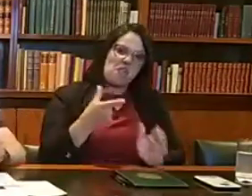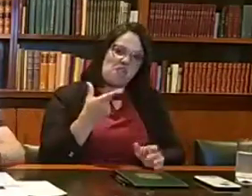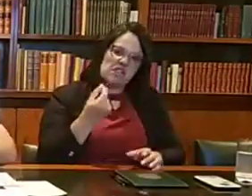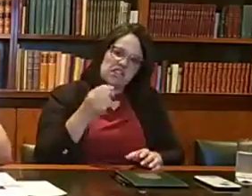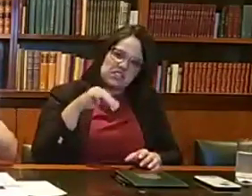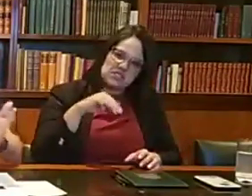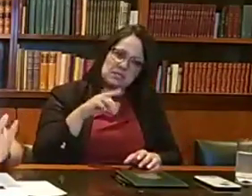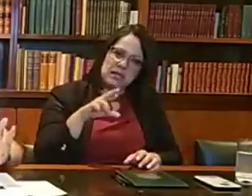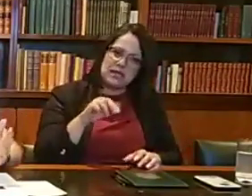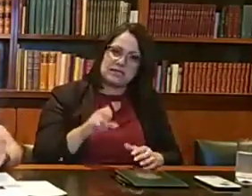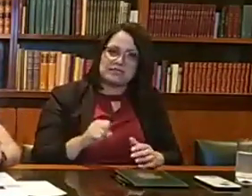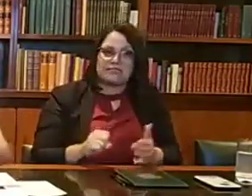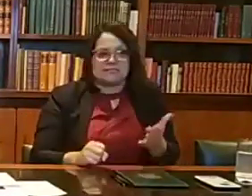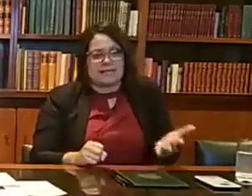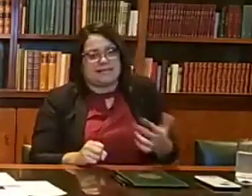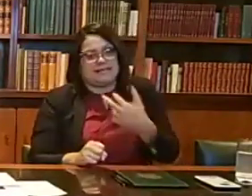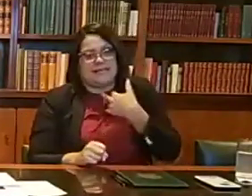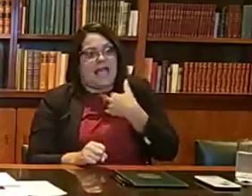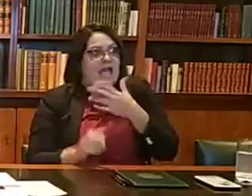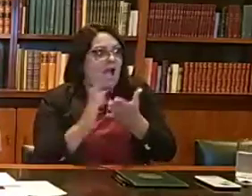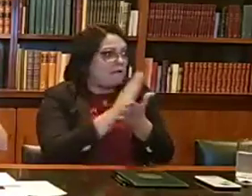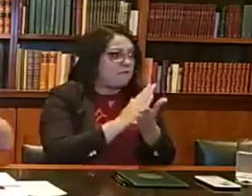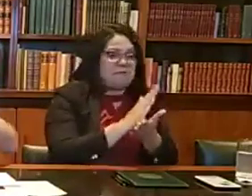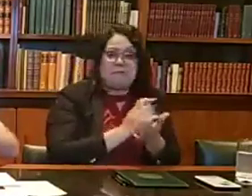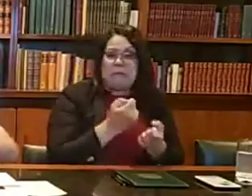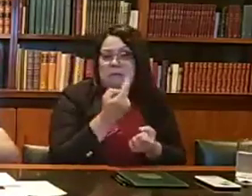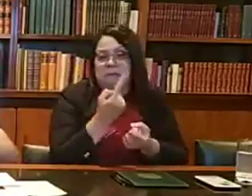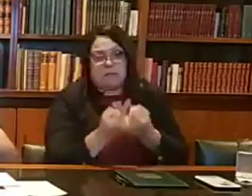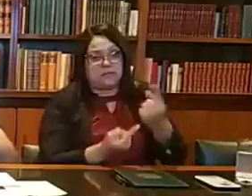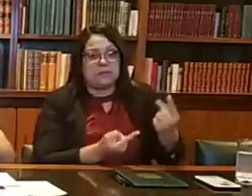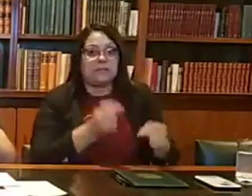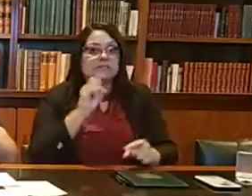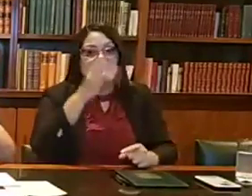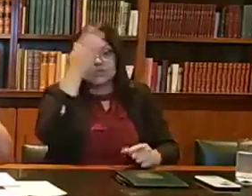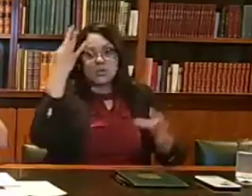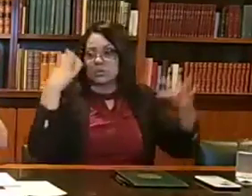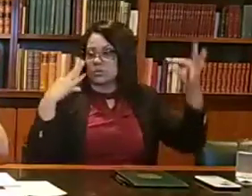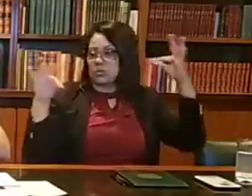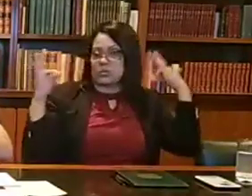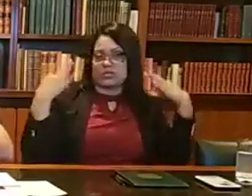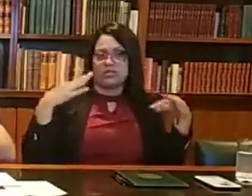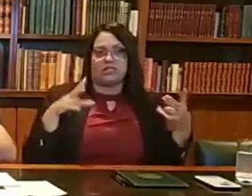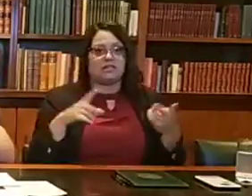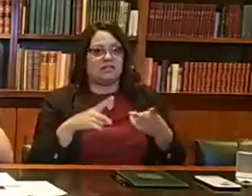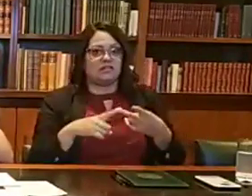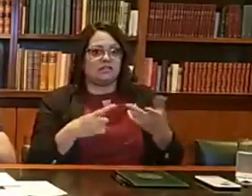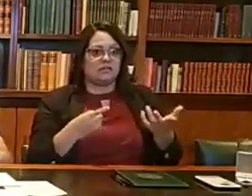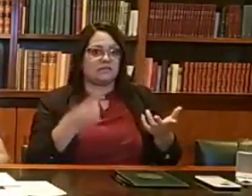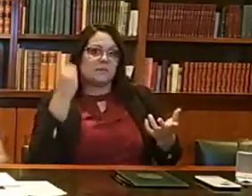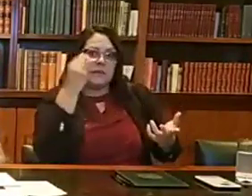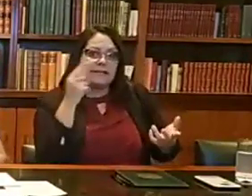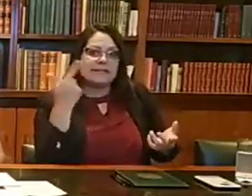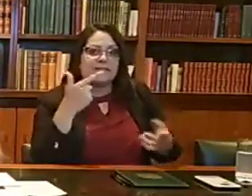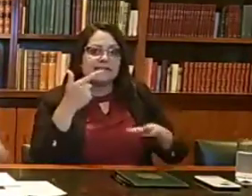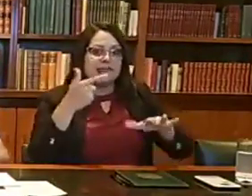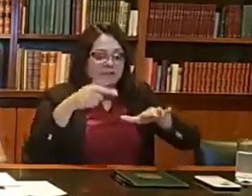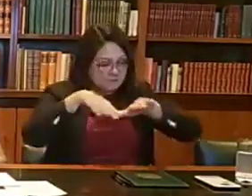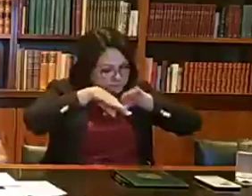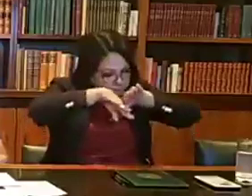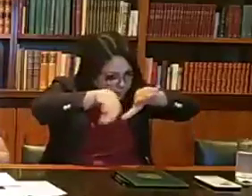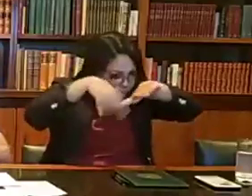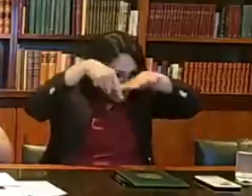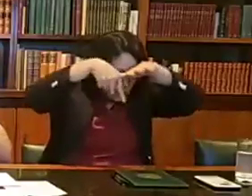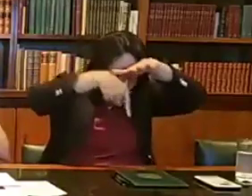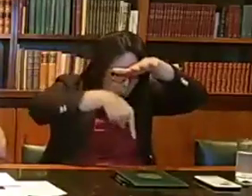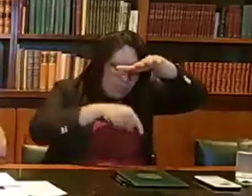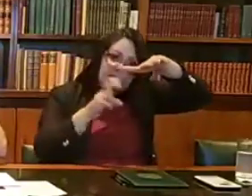gente vai aprofundar dessa. Aquele turista, aquele pescador amador, se for 5 metros, é muito. Já é um herói, tá